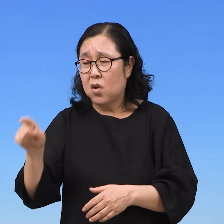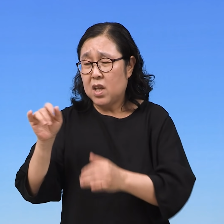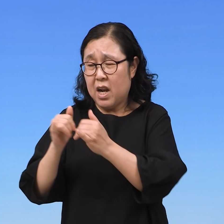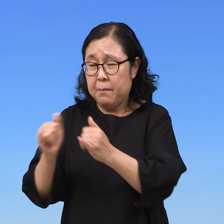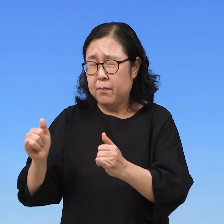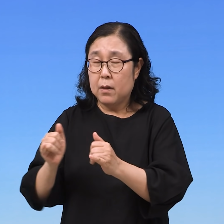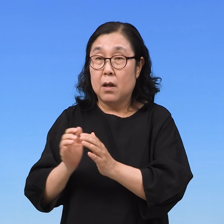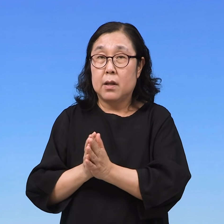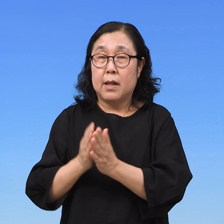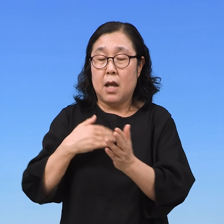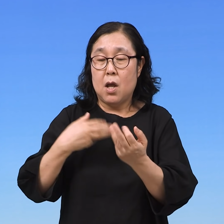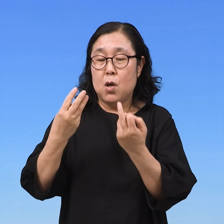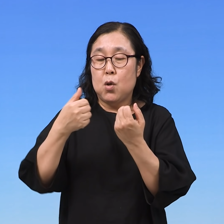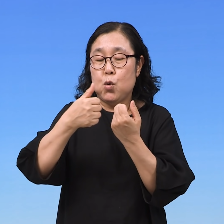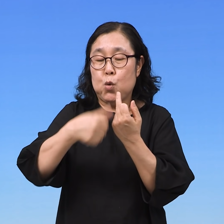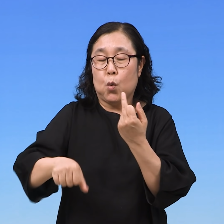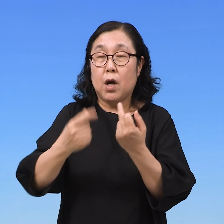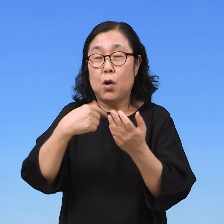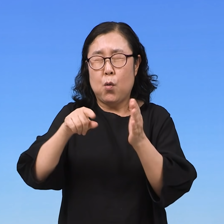돼?